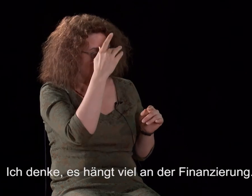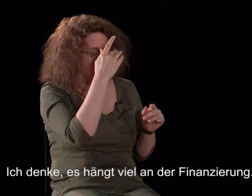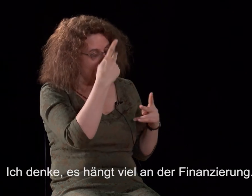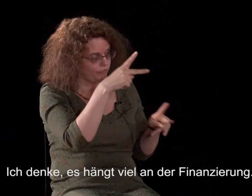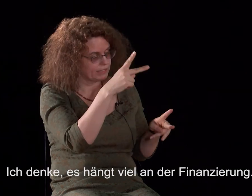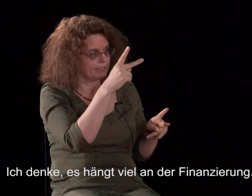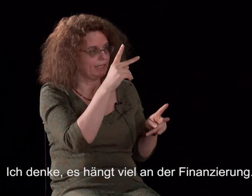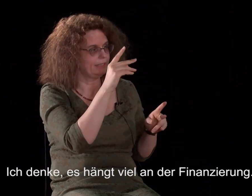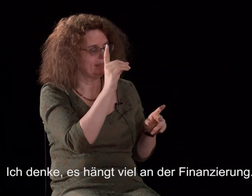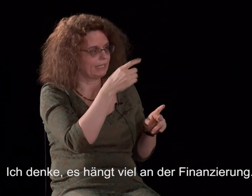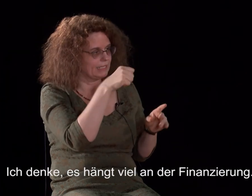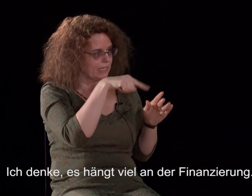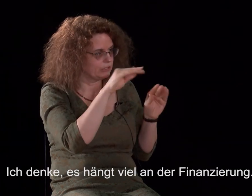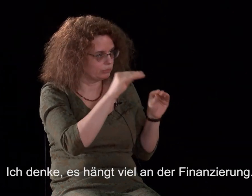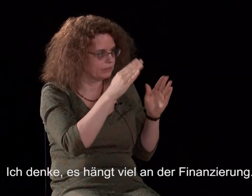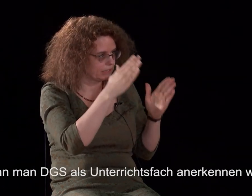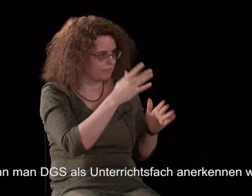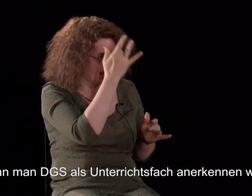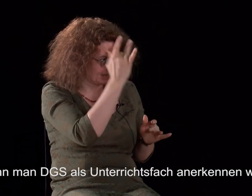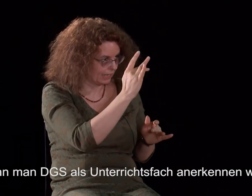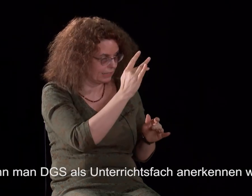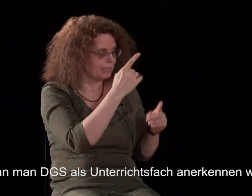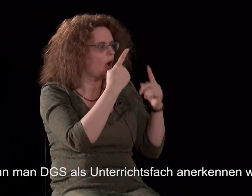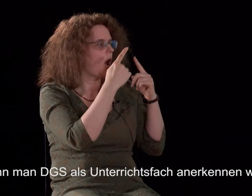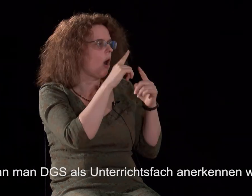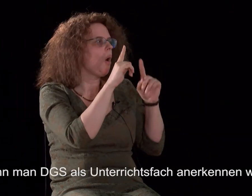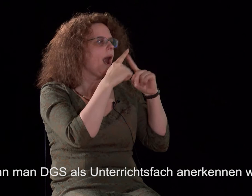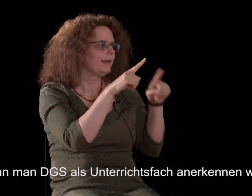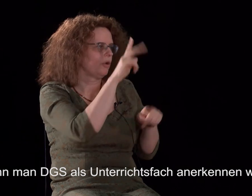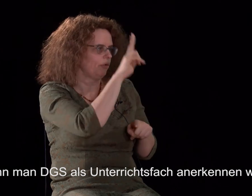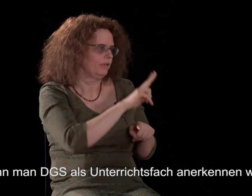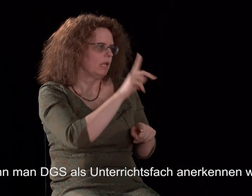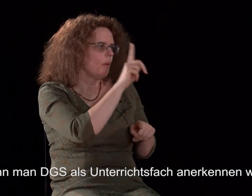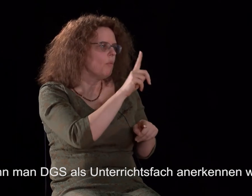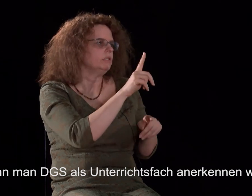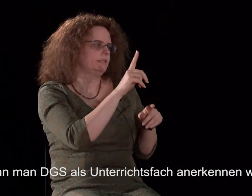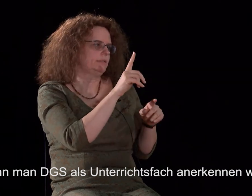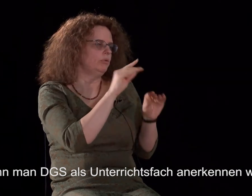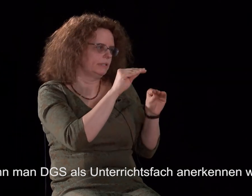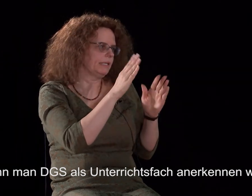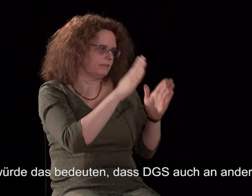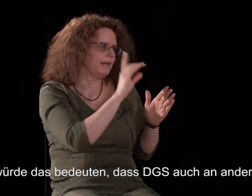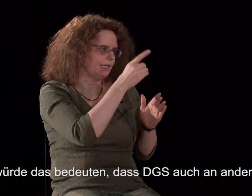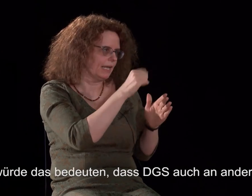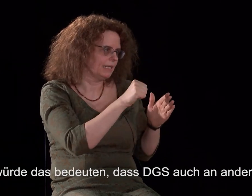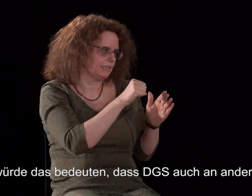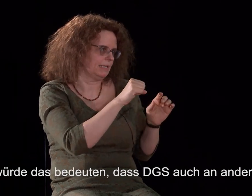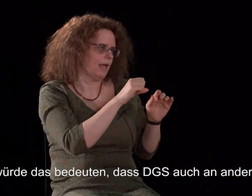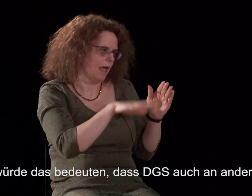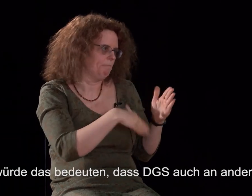vieles hängt an der Finanzierung. Wenn man DGS als Unterrichtsfach anerkennen würde, das würde bedeuten,